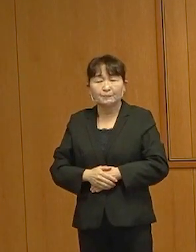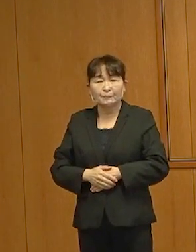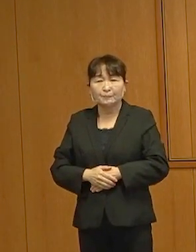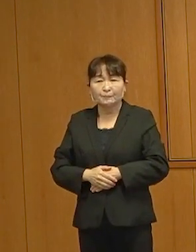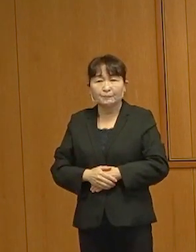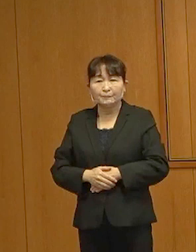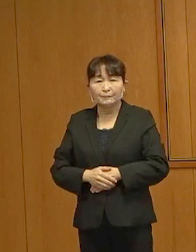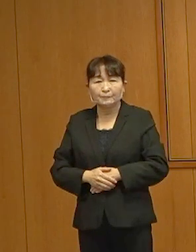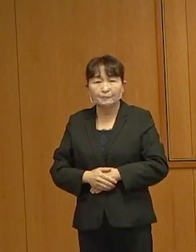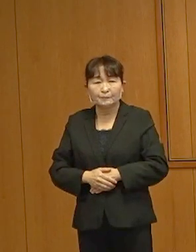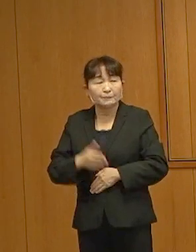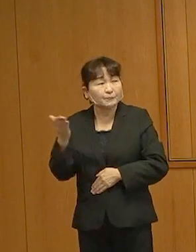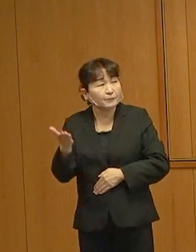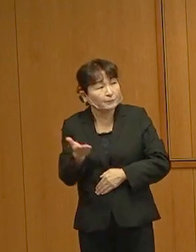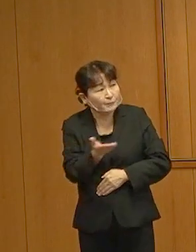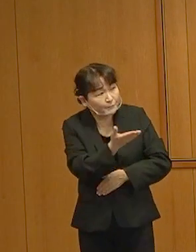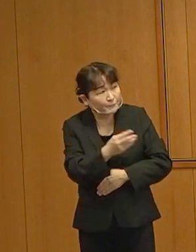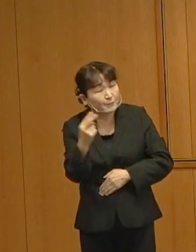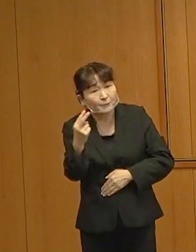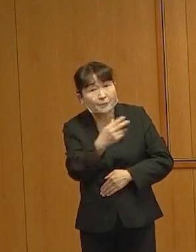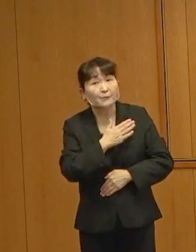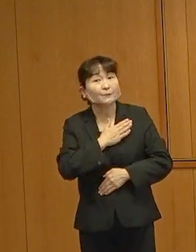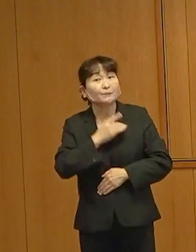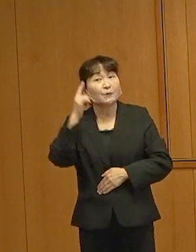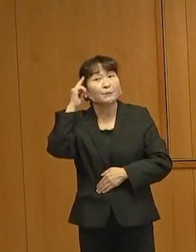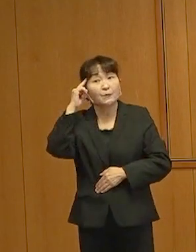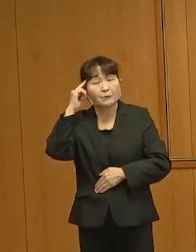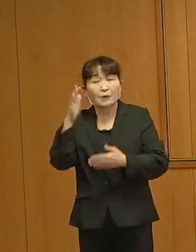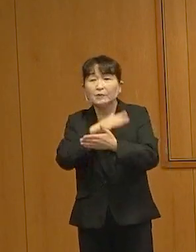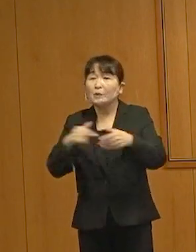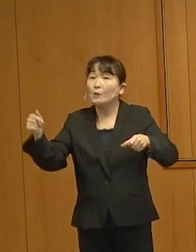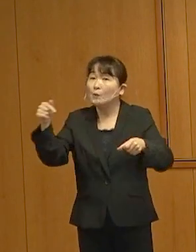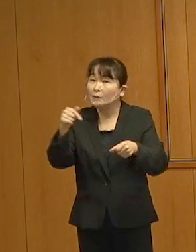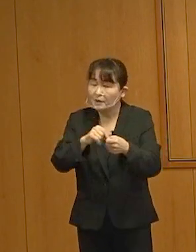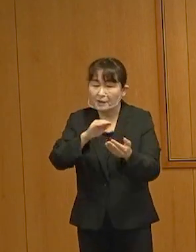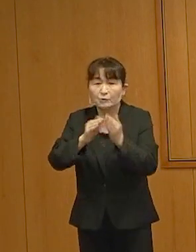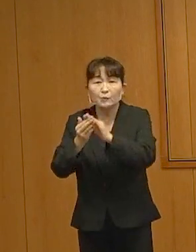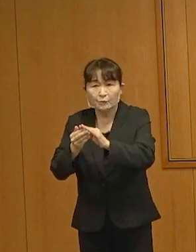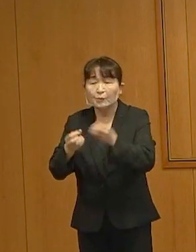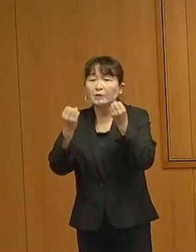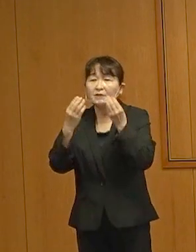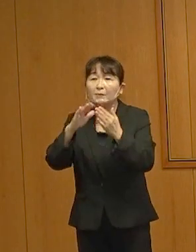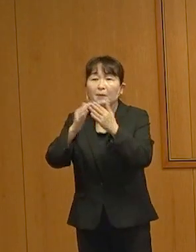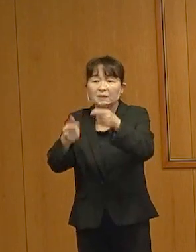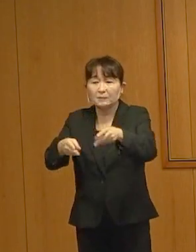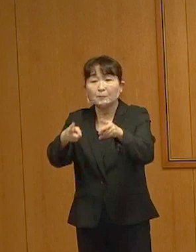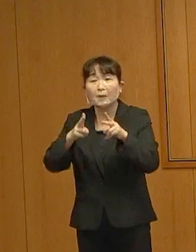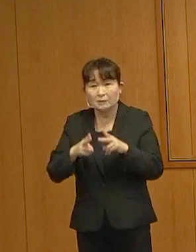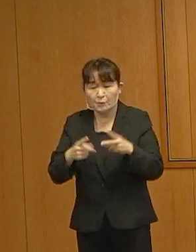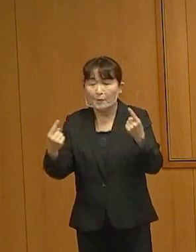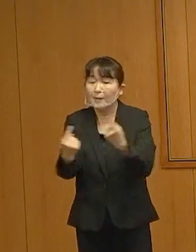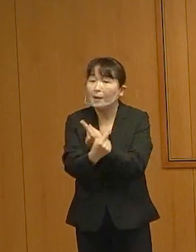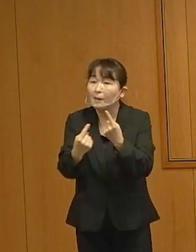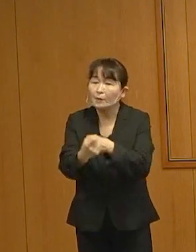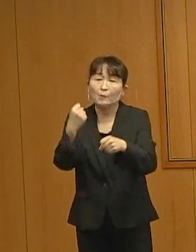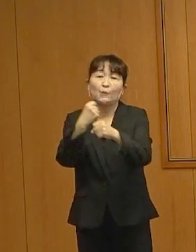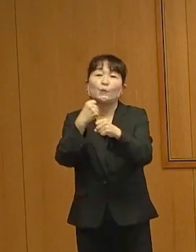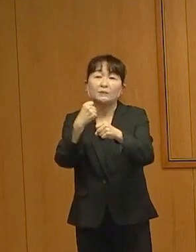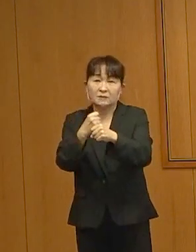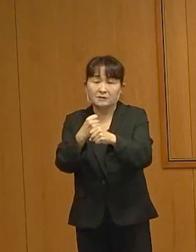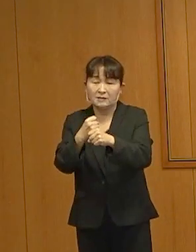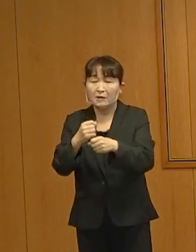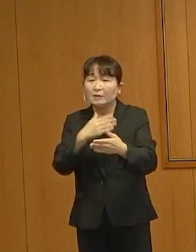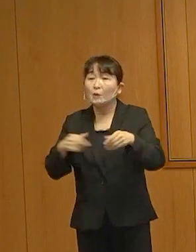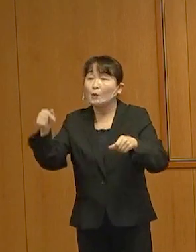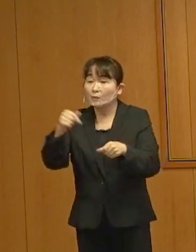映像で見られると分かると思いますが、清武町の新町橋の架け替え工事でございます。